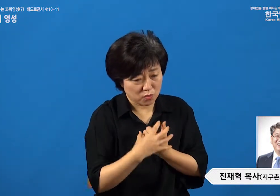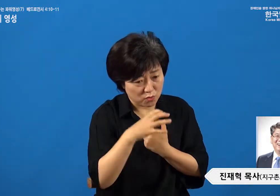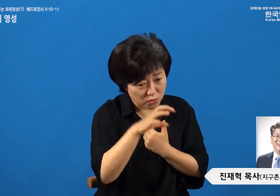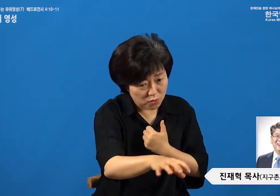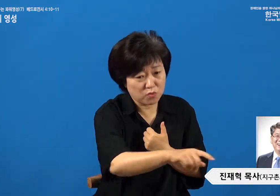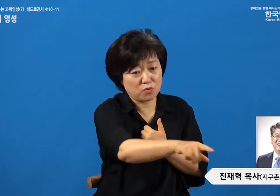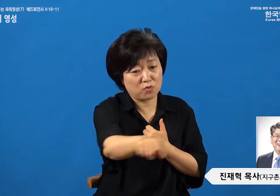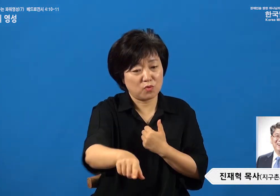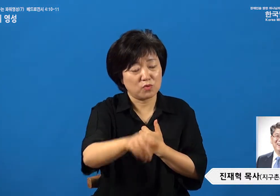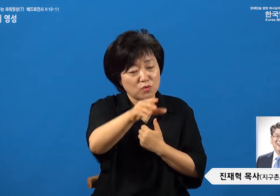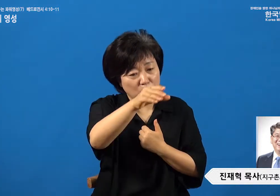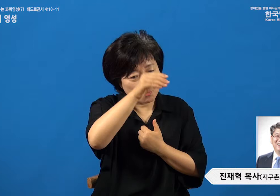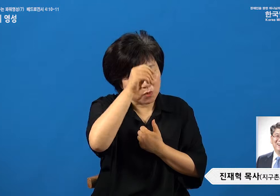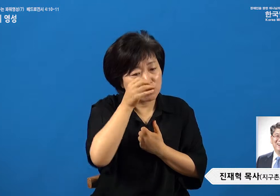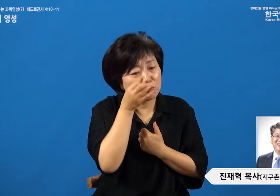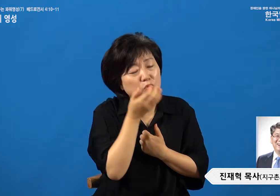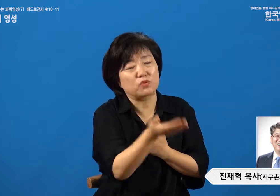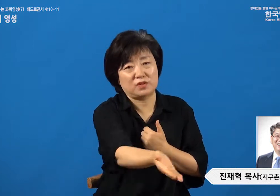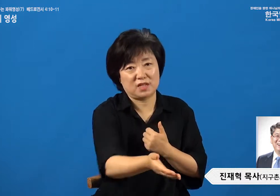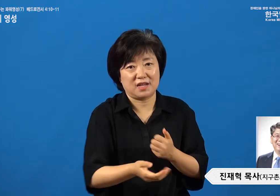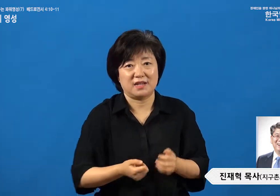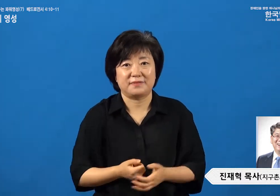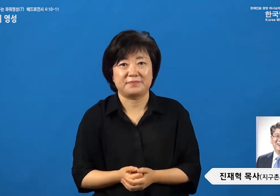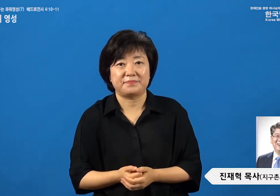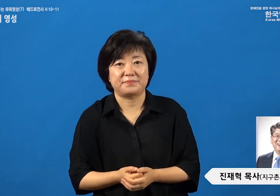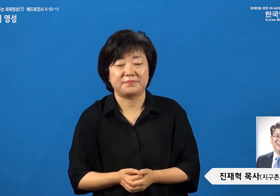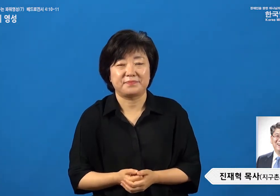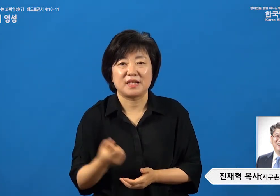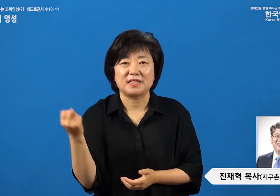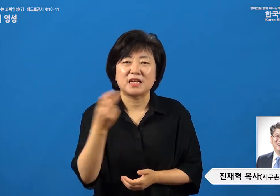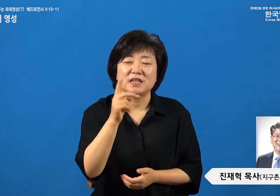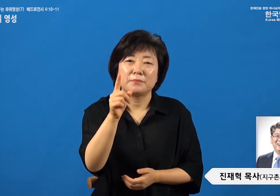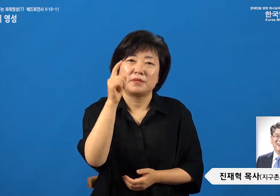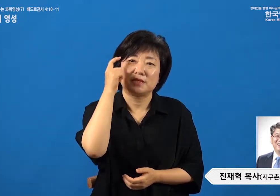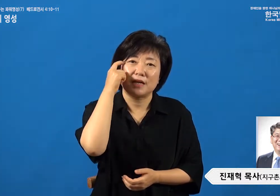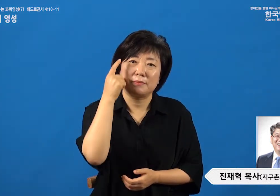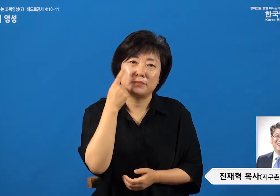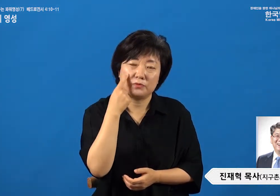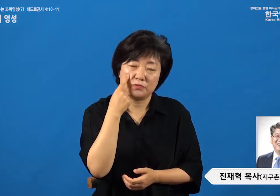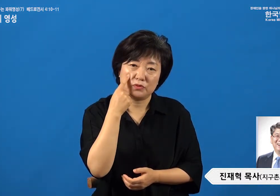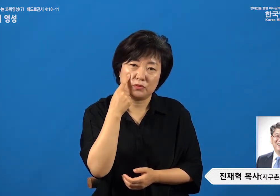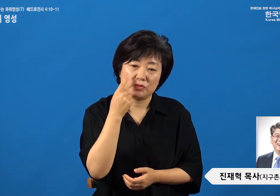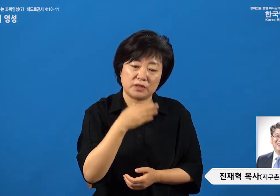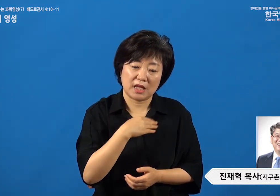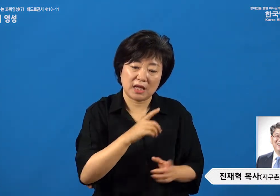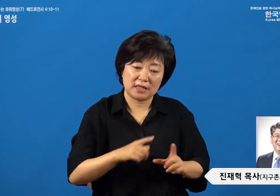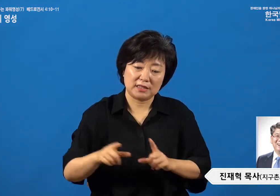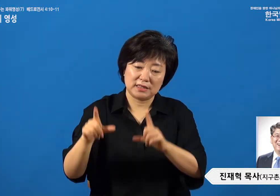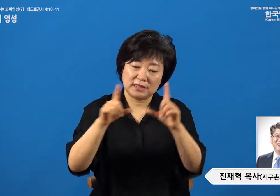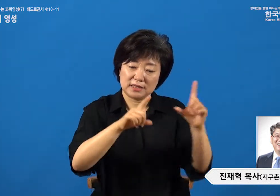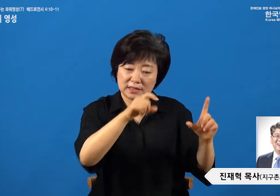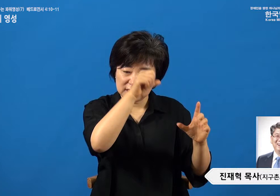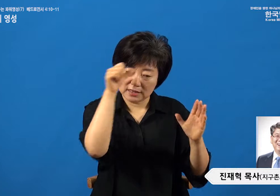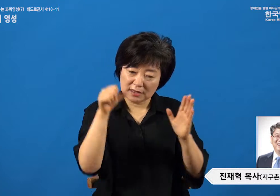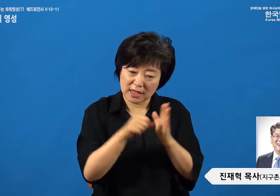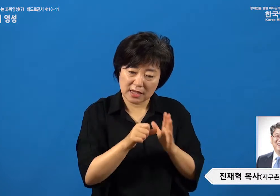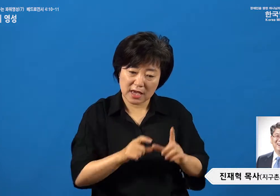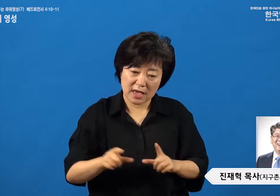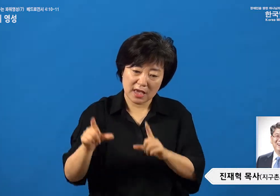본을 보였노라. 그렇다면 한번 다시 생각해 보십시오. 우리 인생의